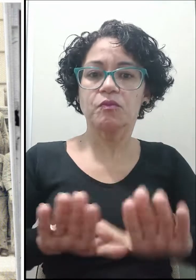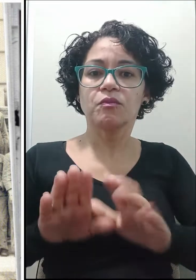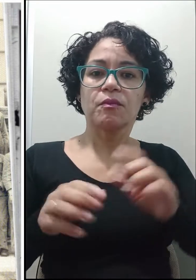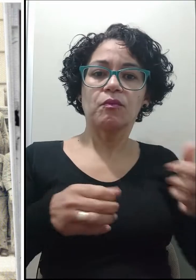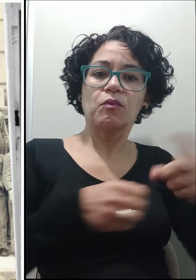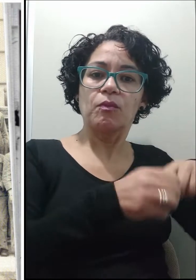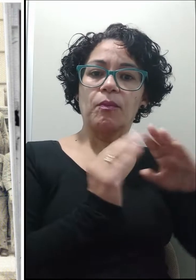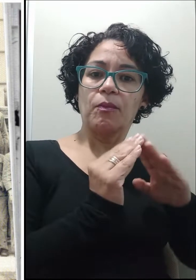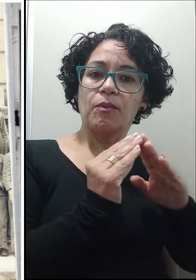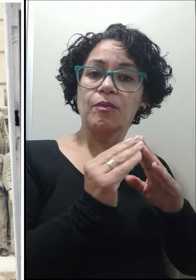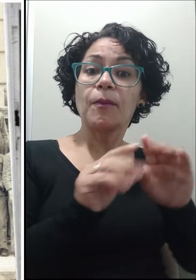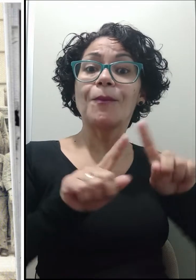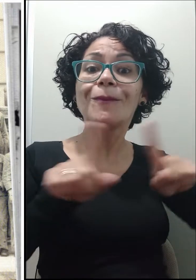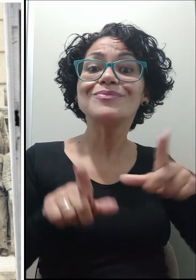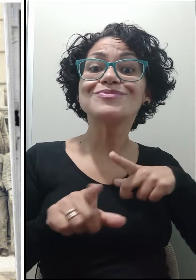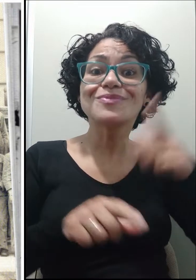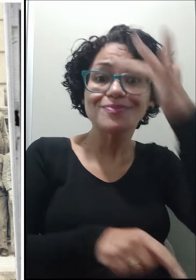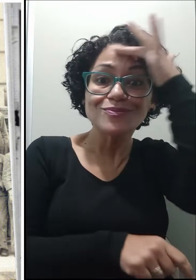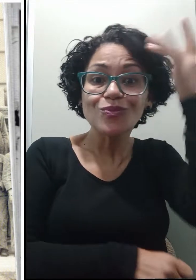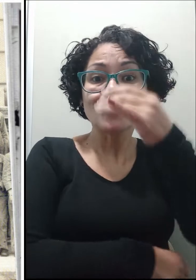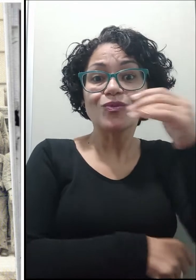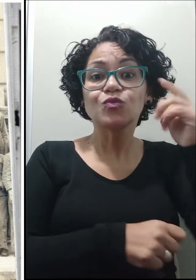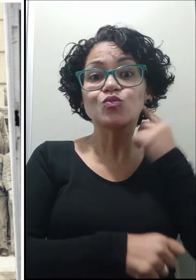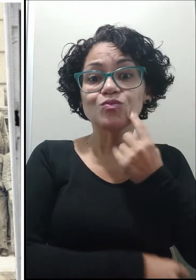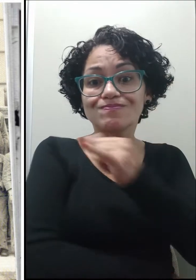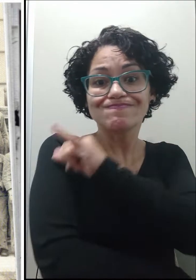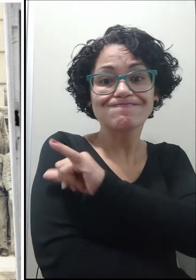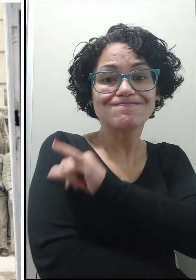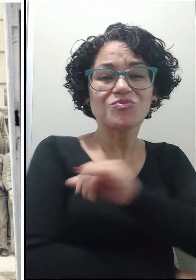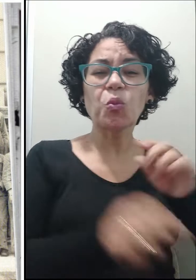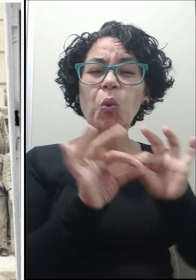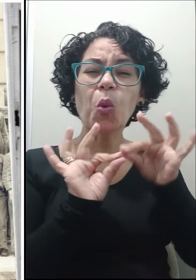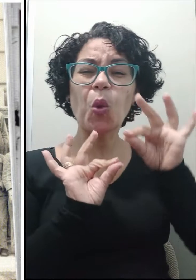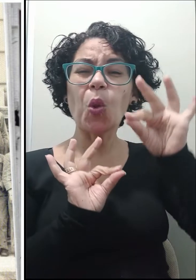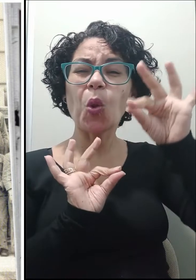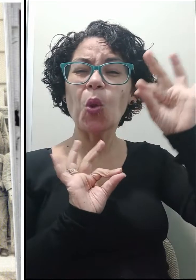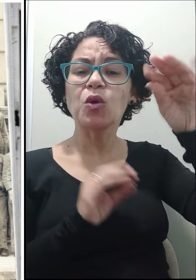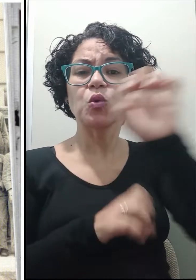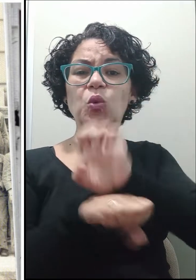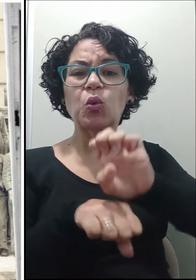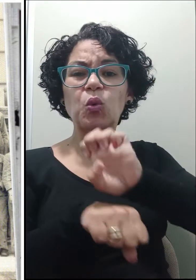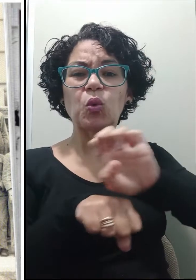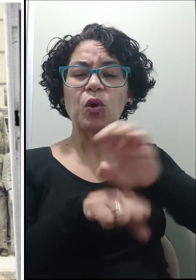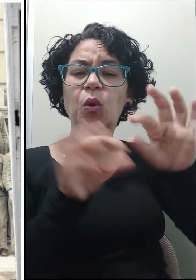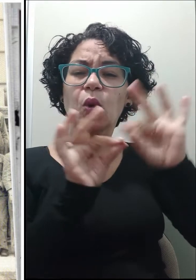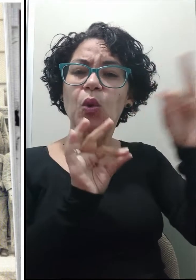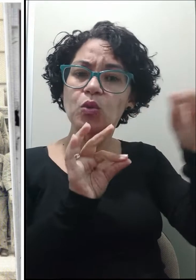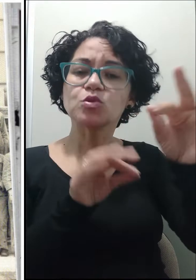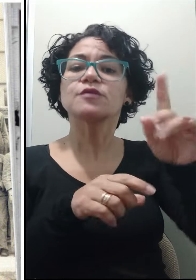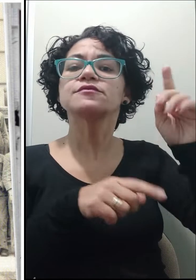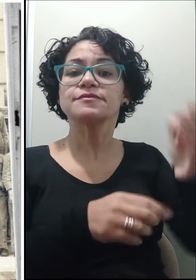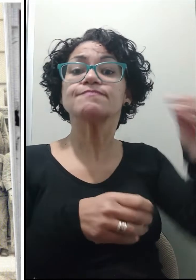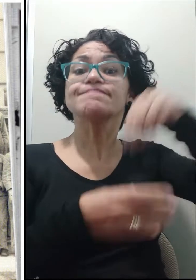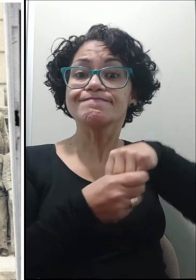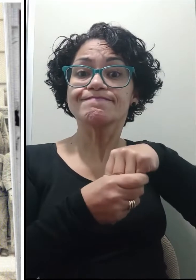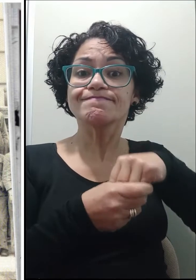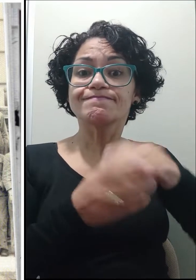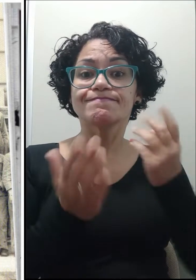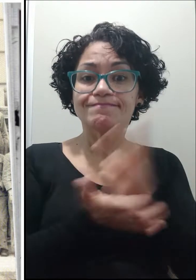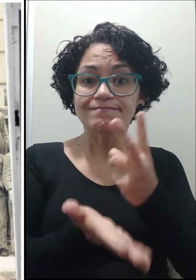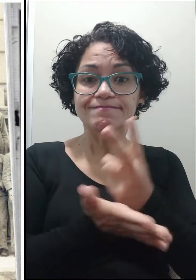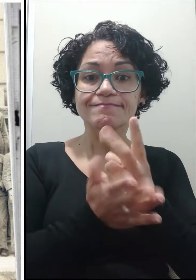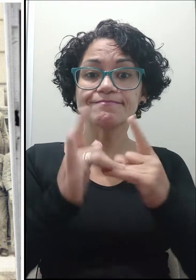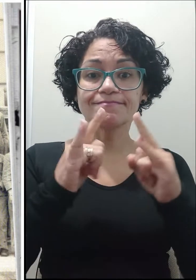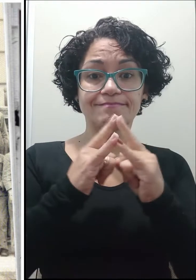nesta cidade estavam em regime de internato. Os surdos e os cegos foram os primeiros a